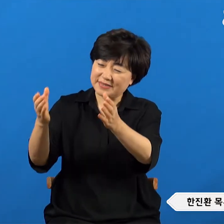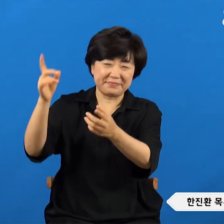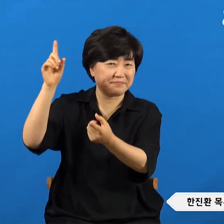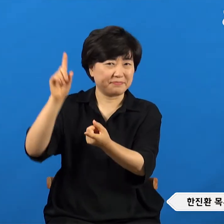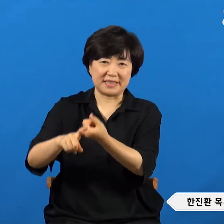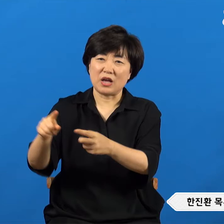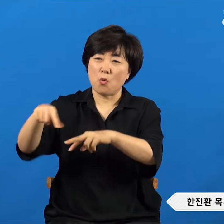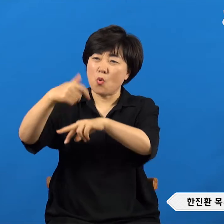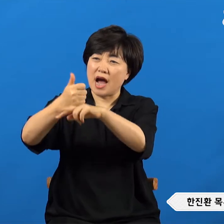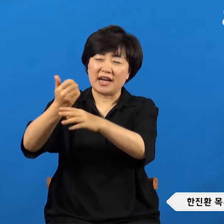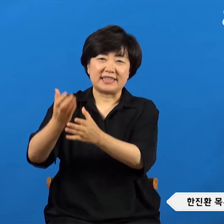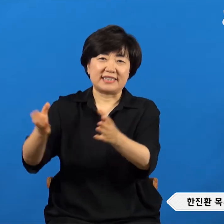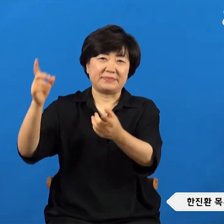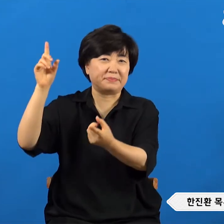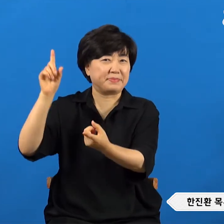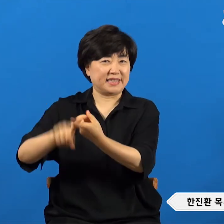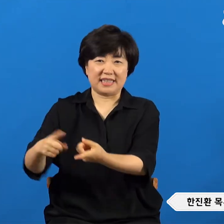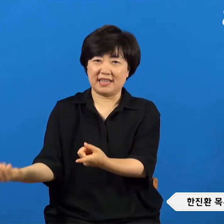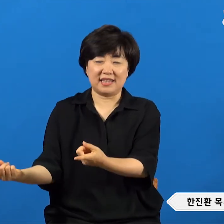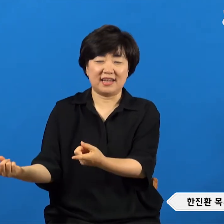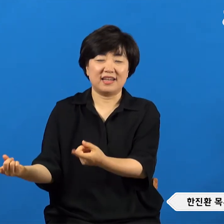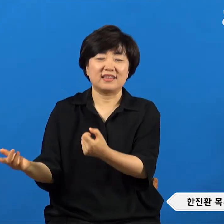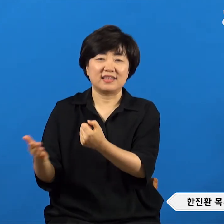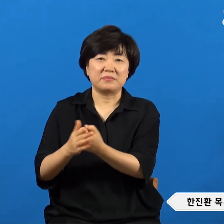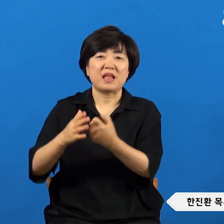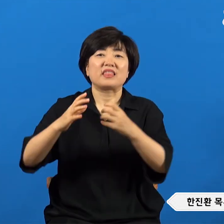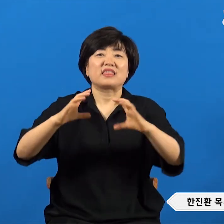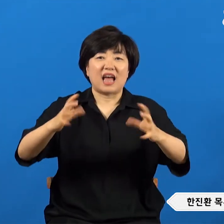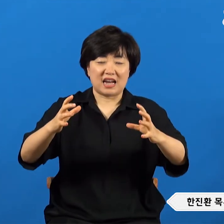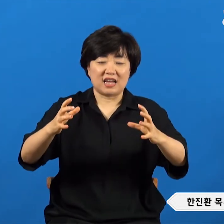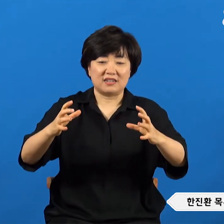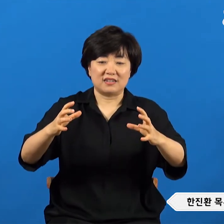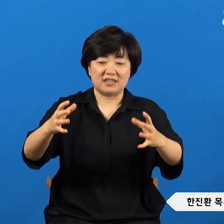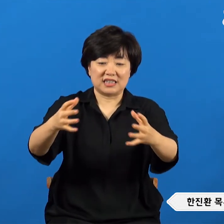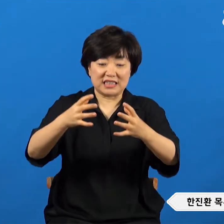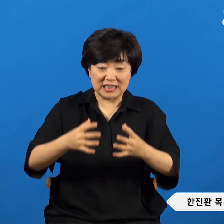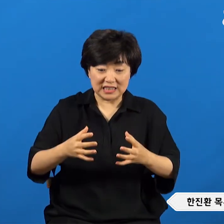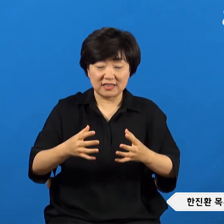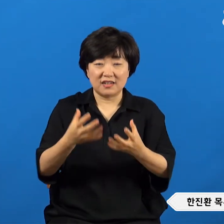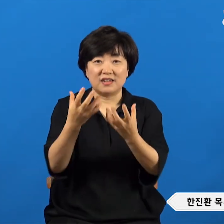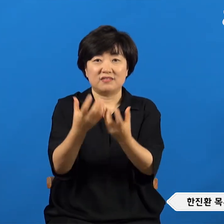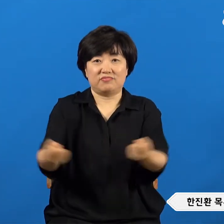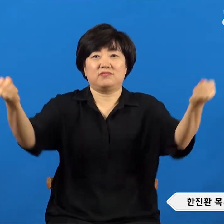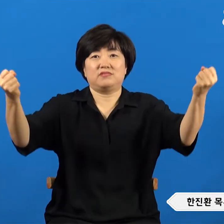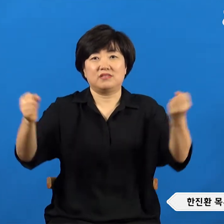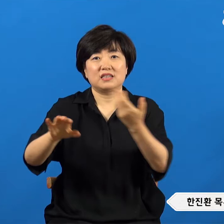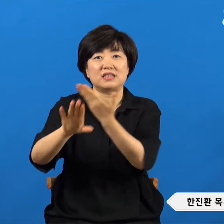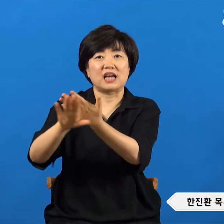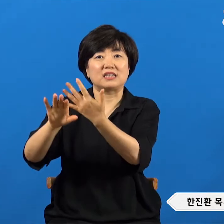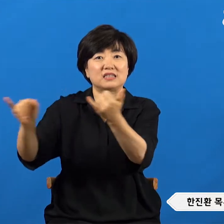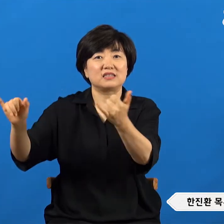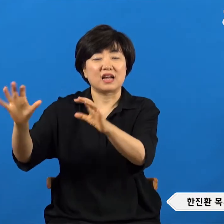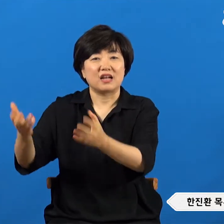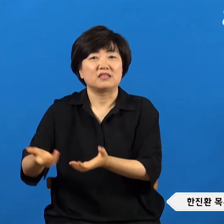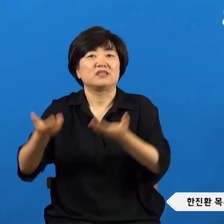되는구나. 그래서 그의 나라를 다른 사람에게 주어버린 것입니다.